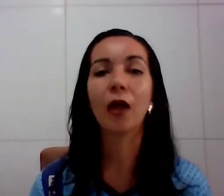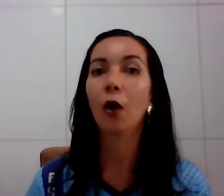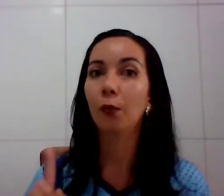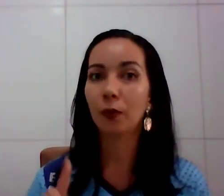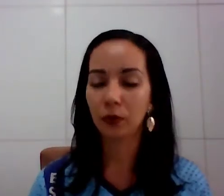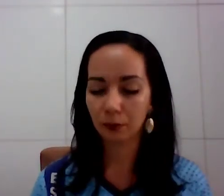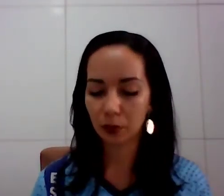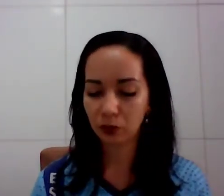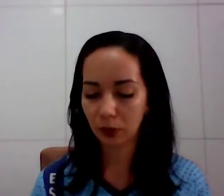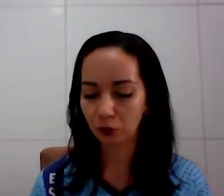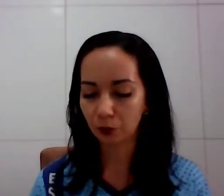um pouquinho mais de texto.